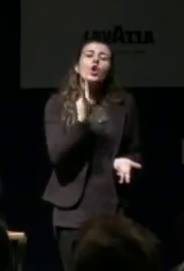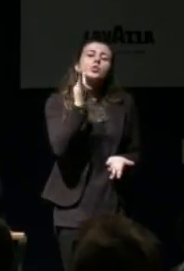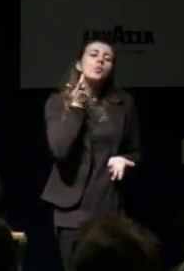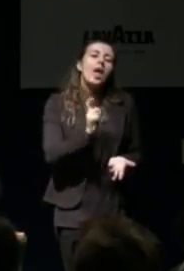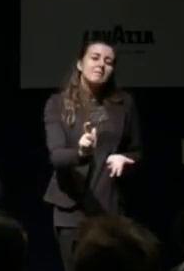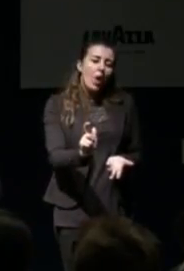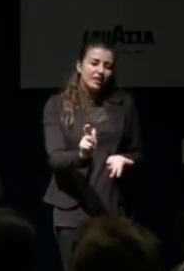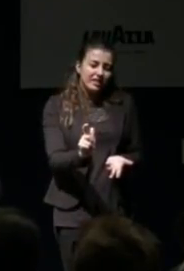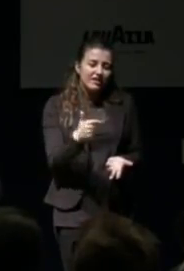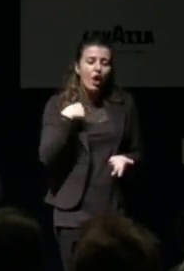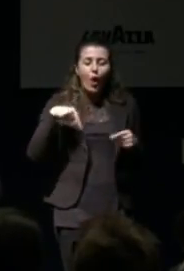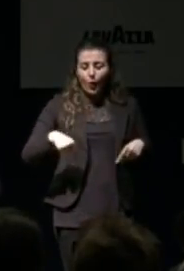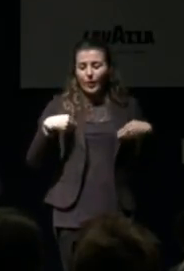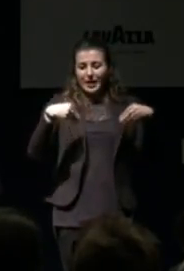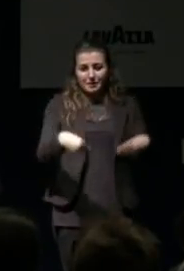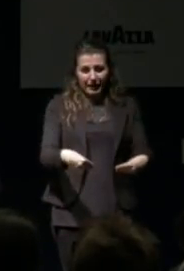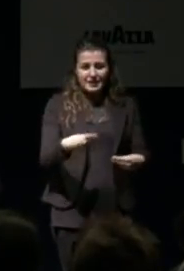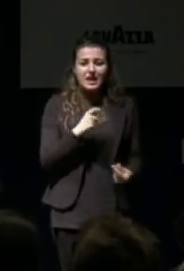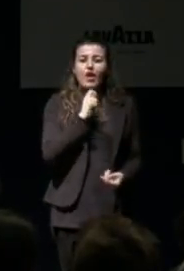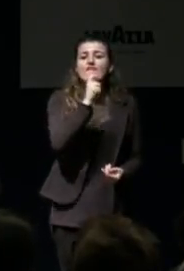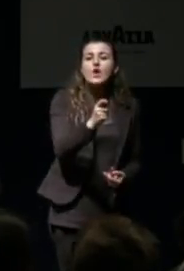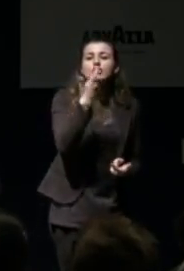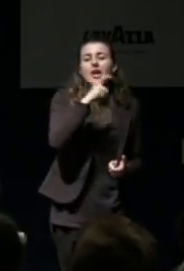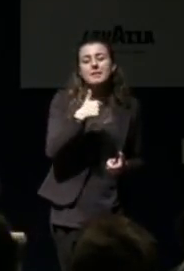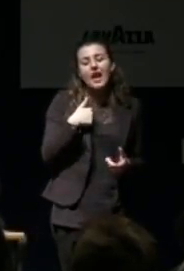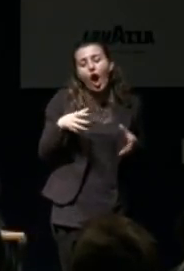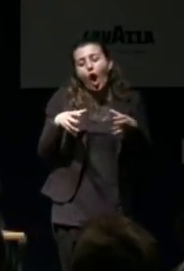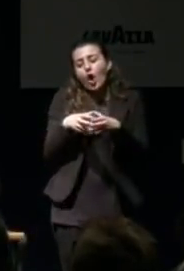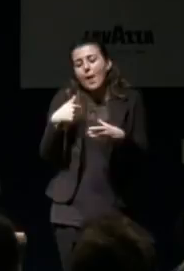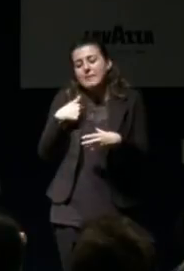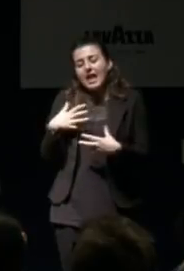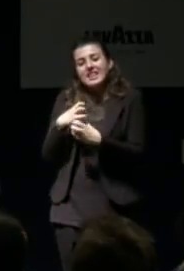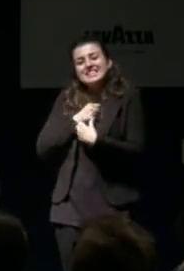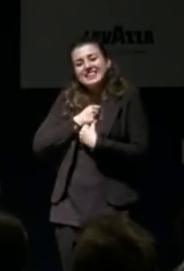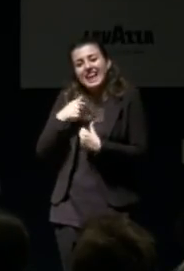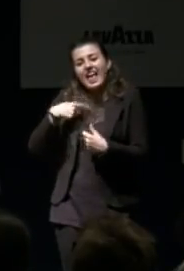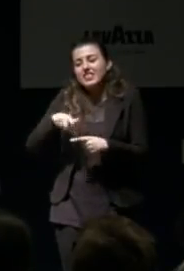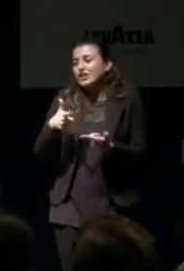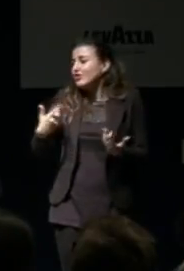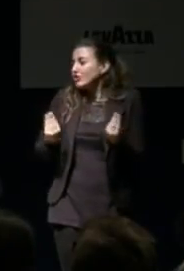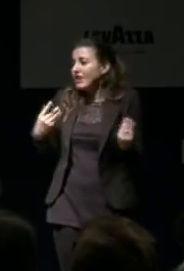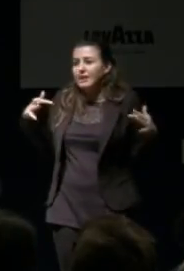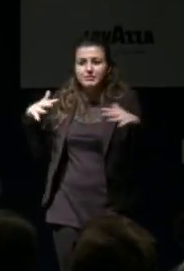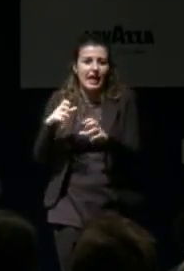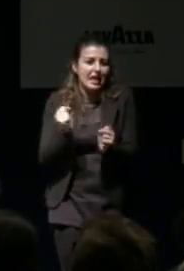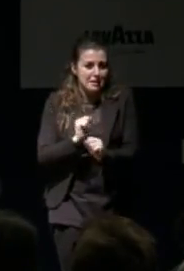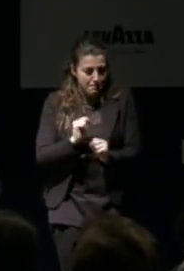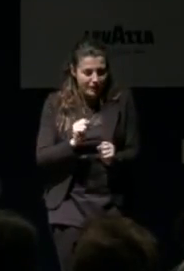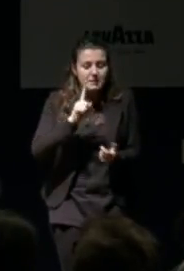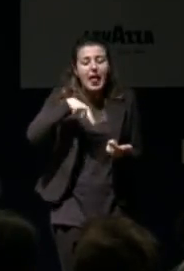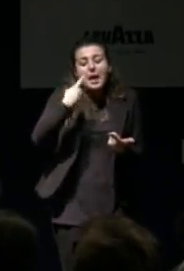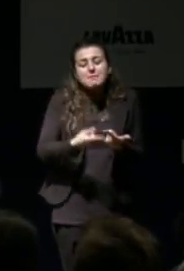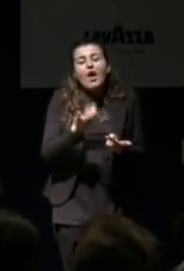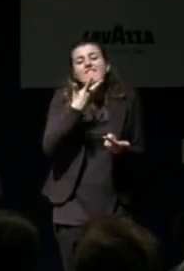una per portare la voce dei nostri compagni ristretti che non possono essere qui è una per aiutare a commemorare il